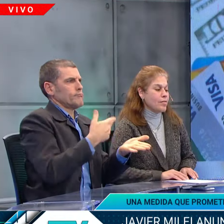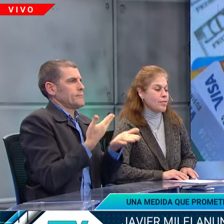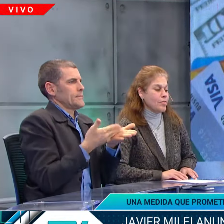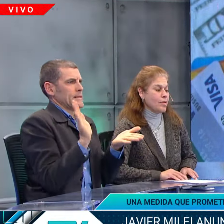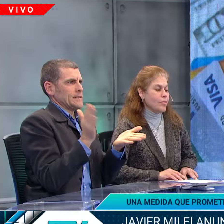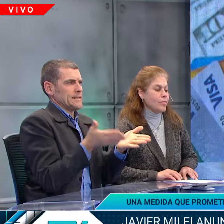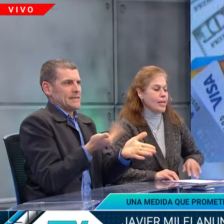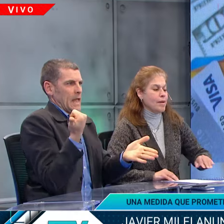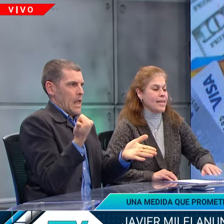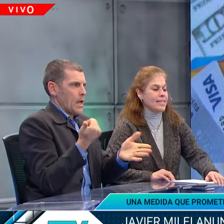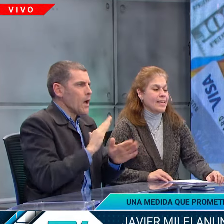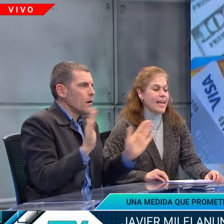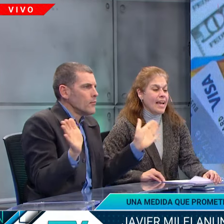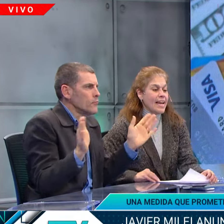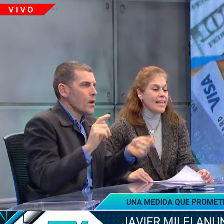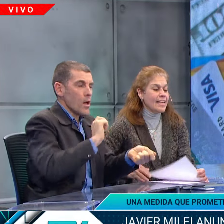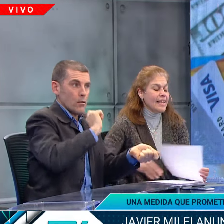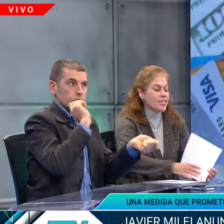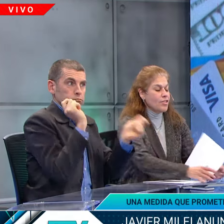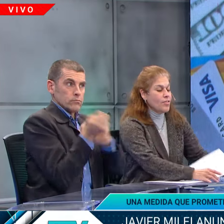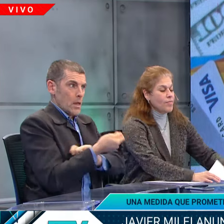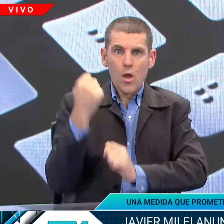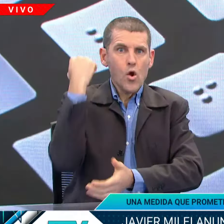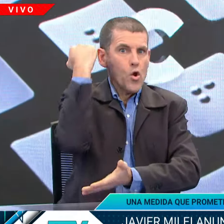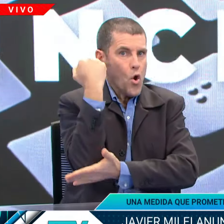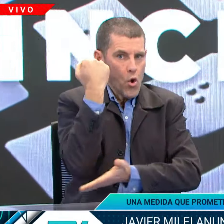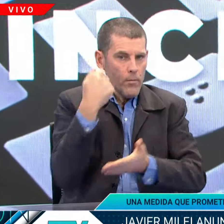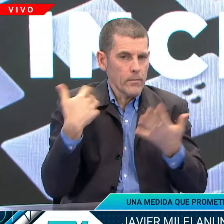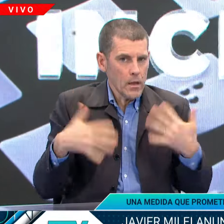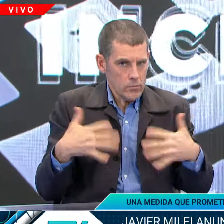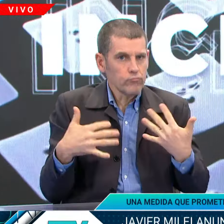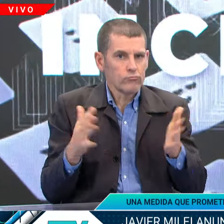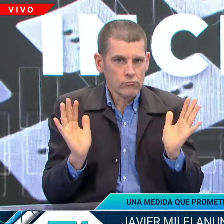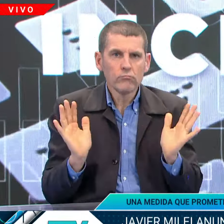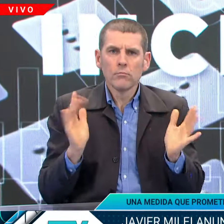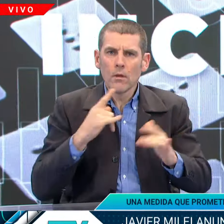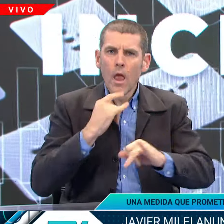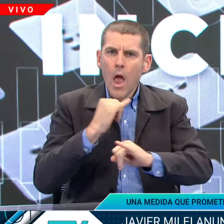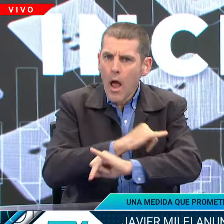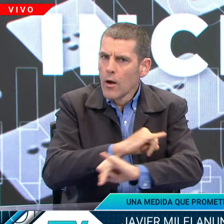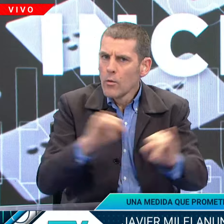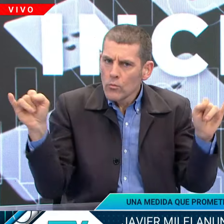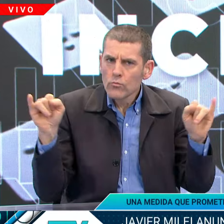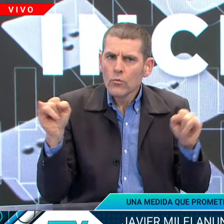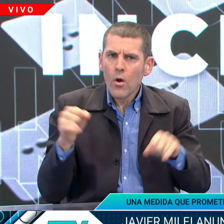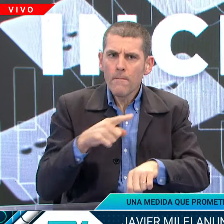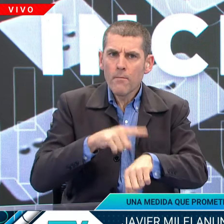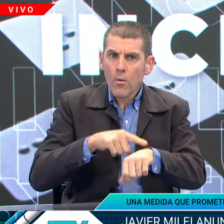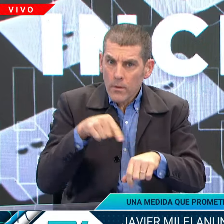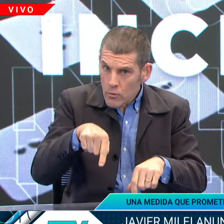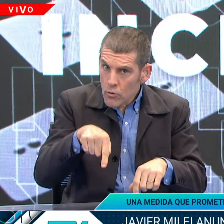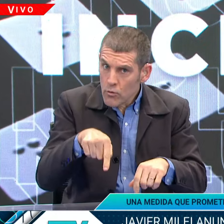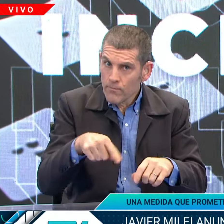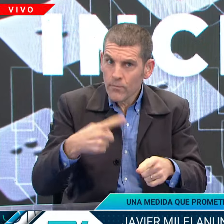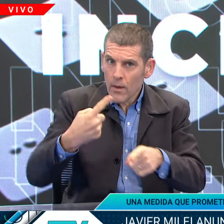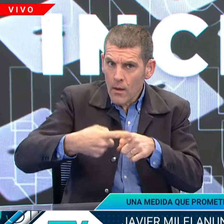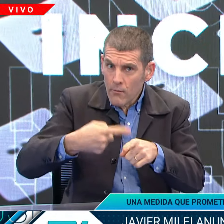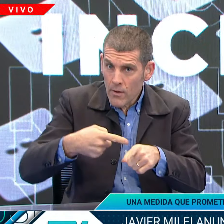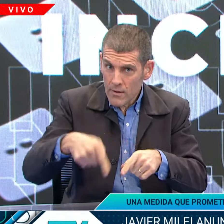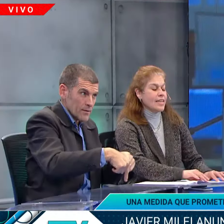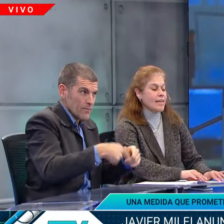panorama económico del país. La declaración fue hecha durante el acto conmemorativo